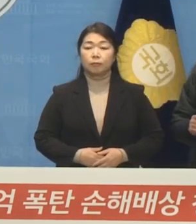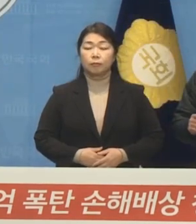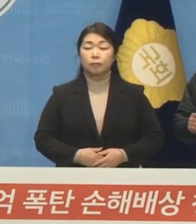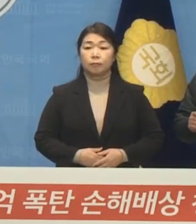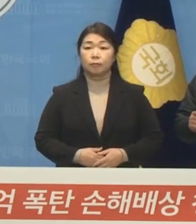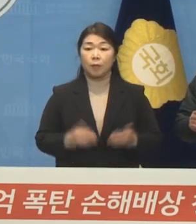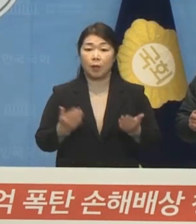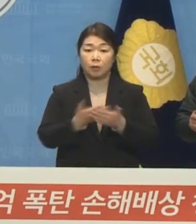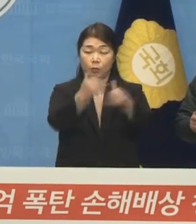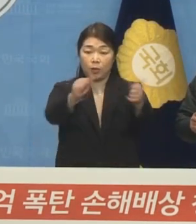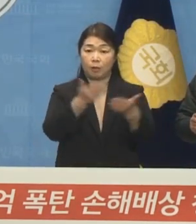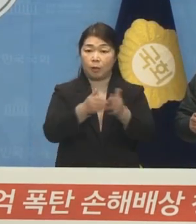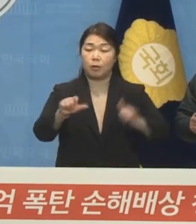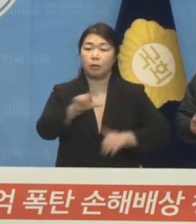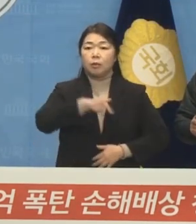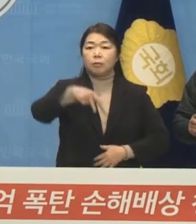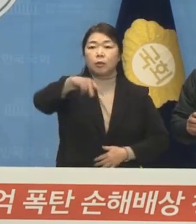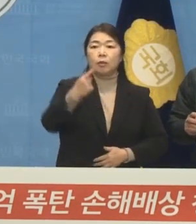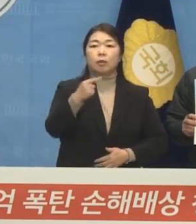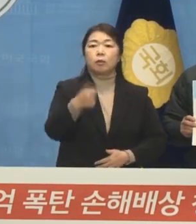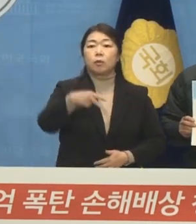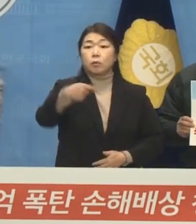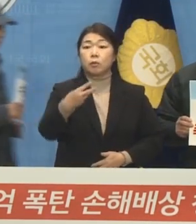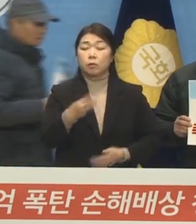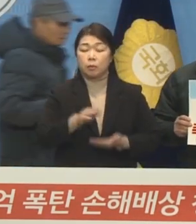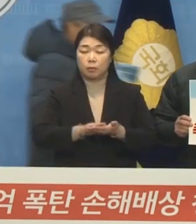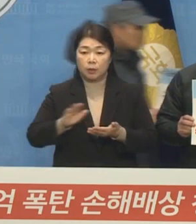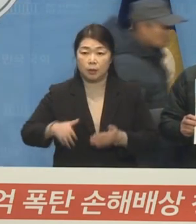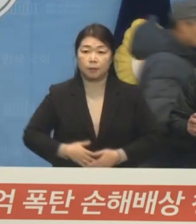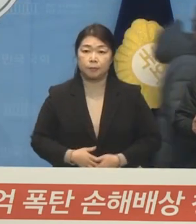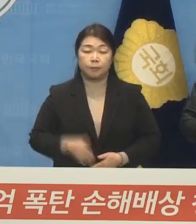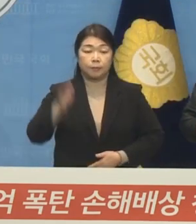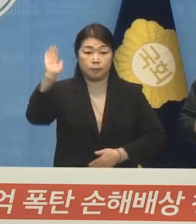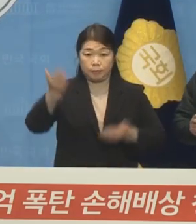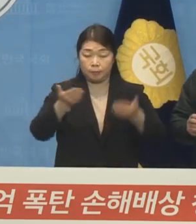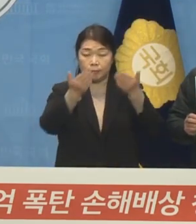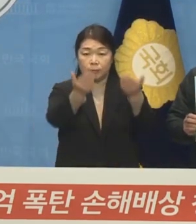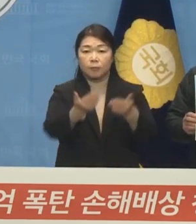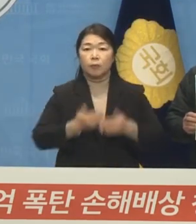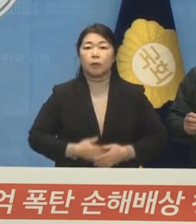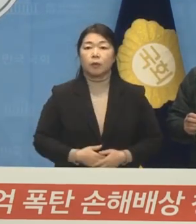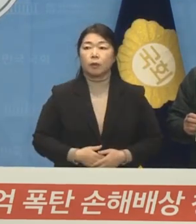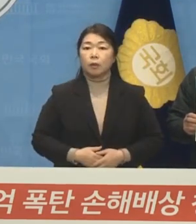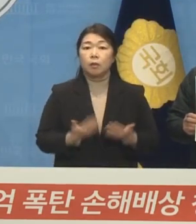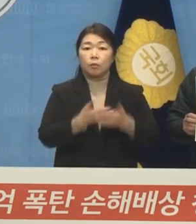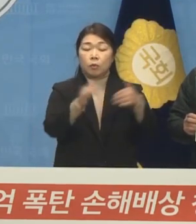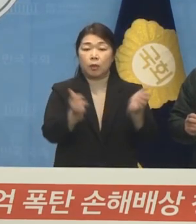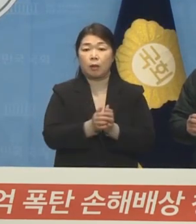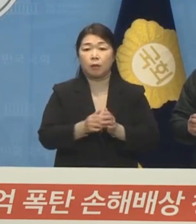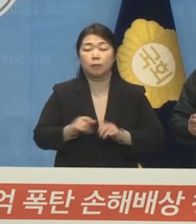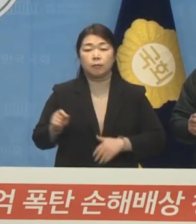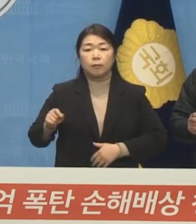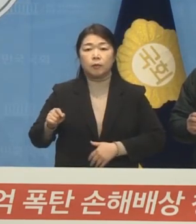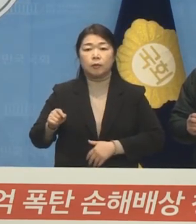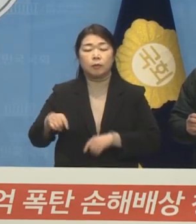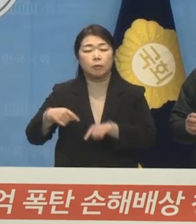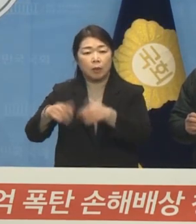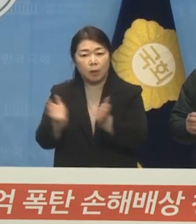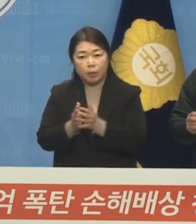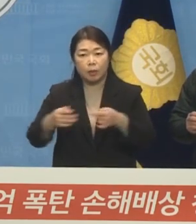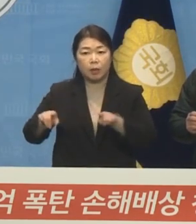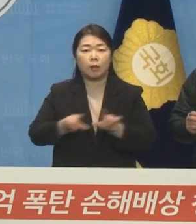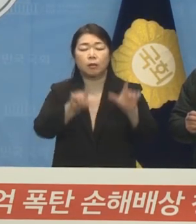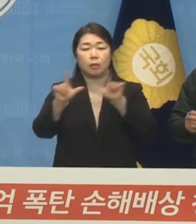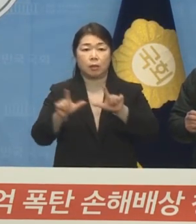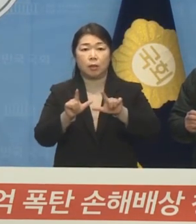네, 진보당 대변인 손솔입니다. 기자회견을 시작하겠습니다. 네, 진보당 빈민당과 함께